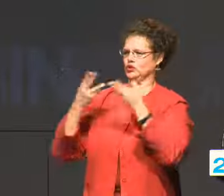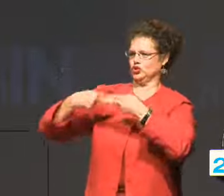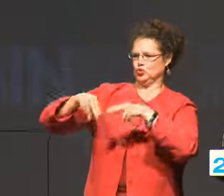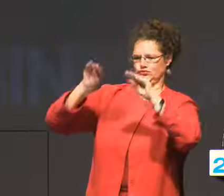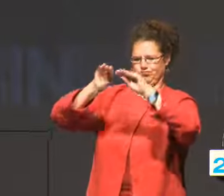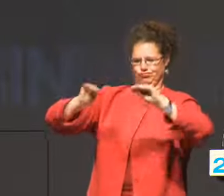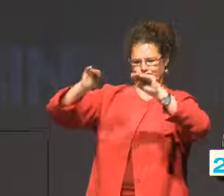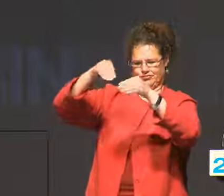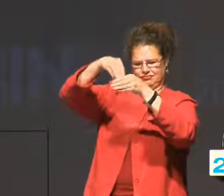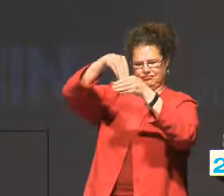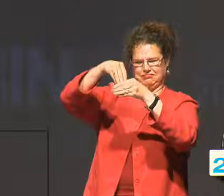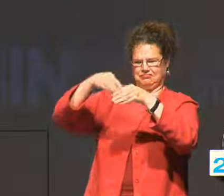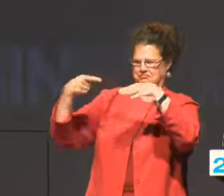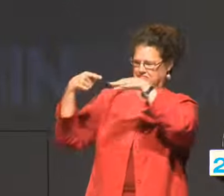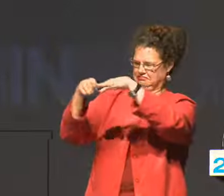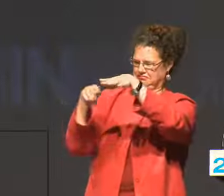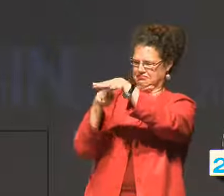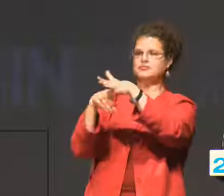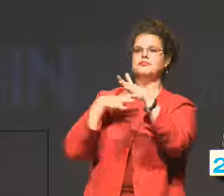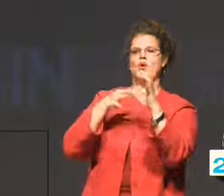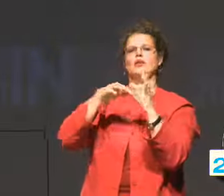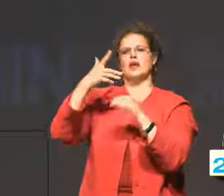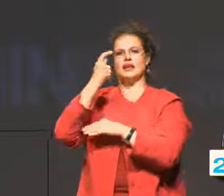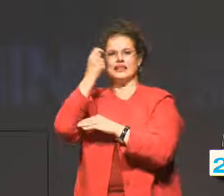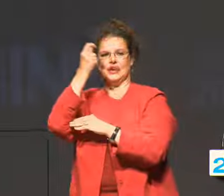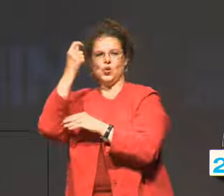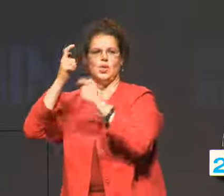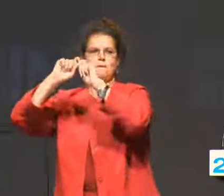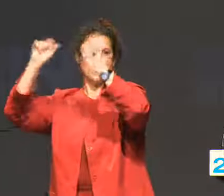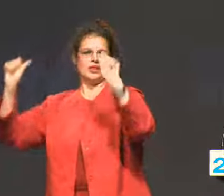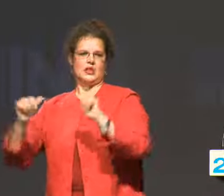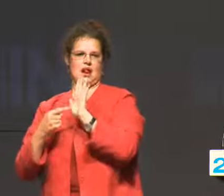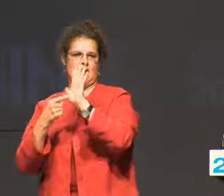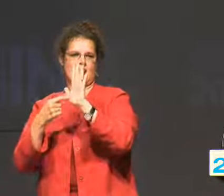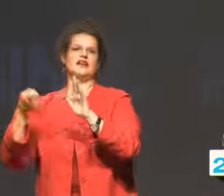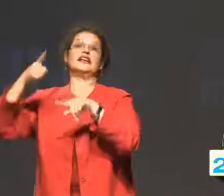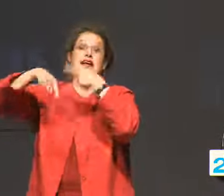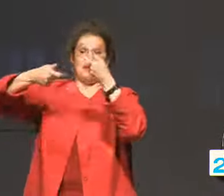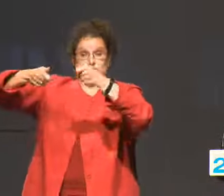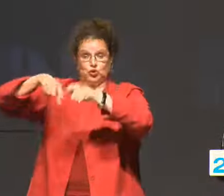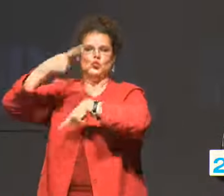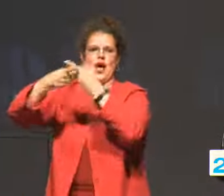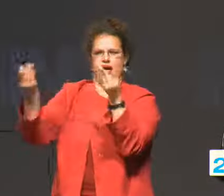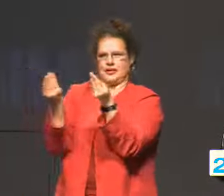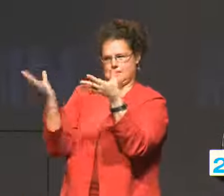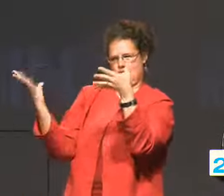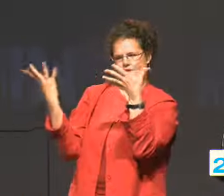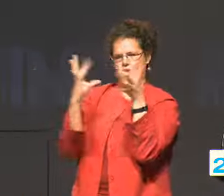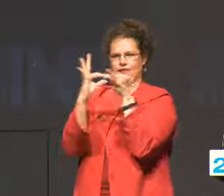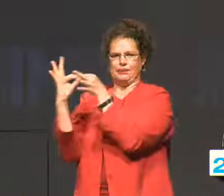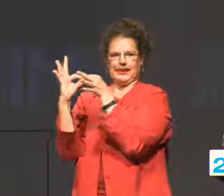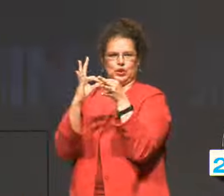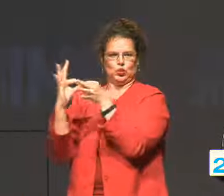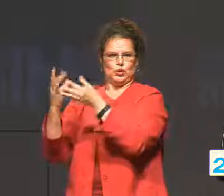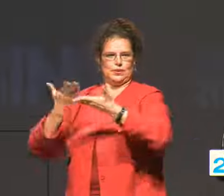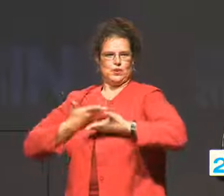Sie haben jetzt ein Gefühl erhalten, was das ein Stück weit auch bedeutet. Und ich möchte jetzt gerne auf ein paar